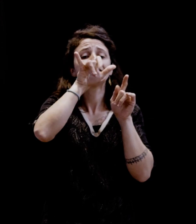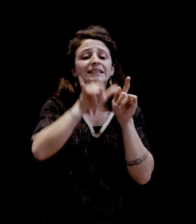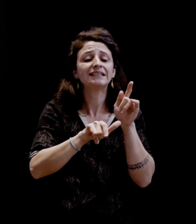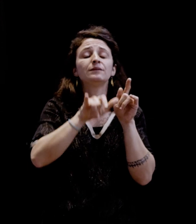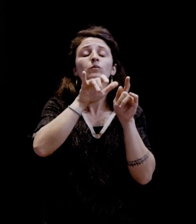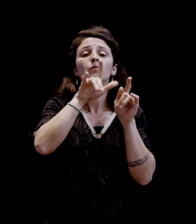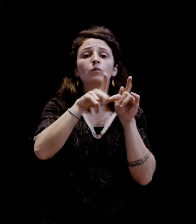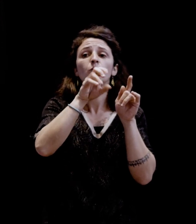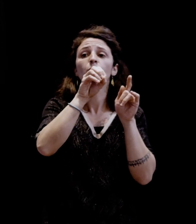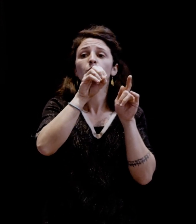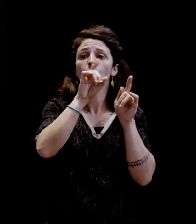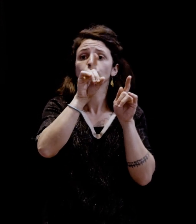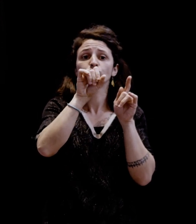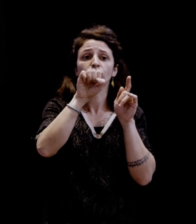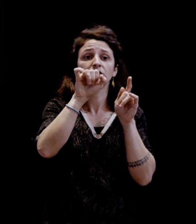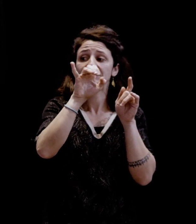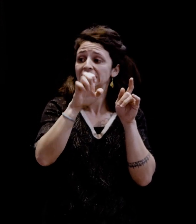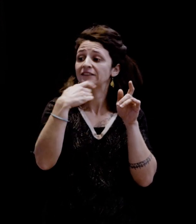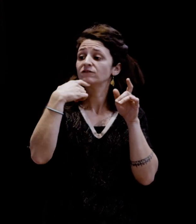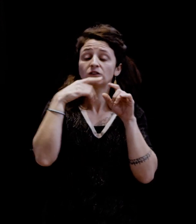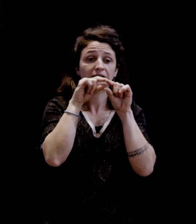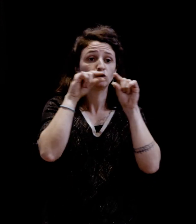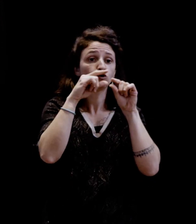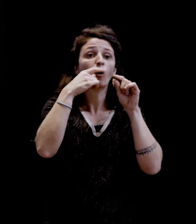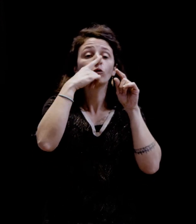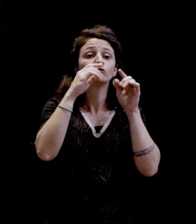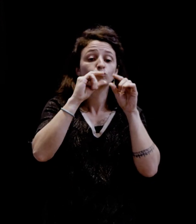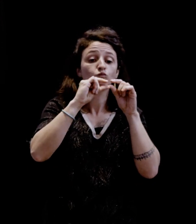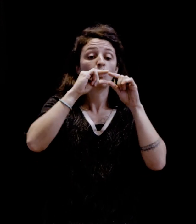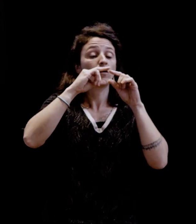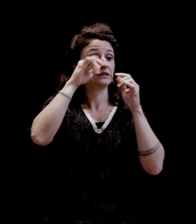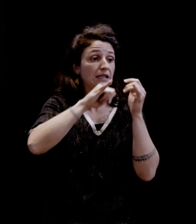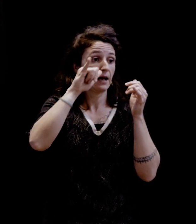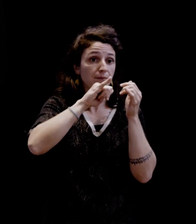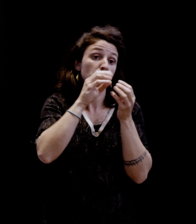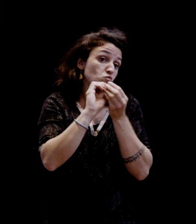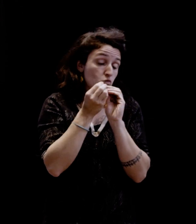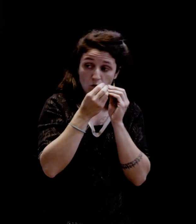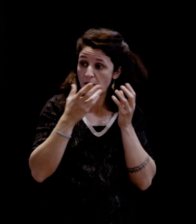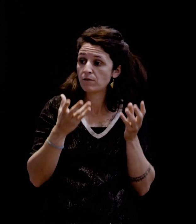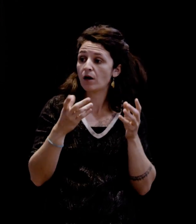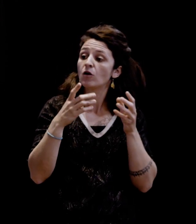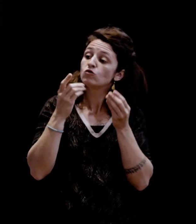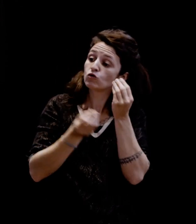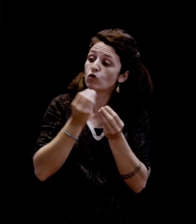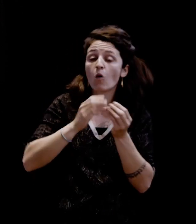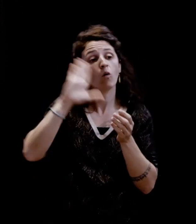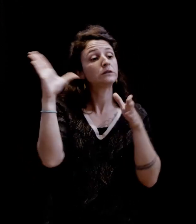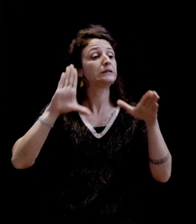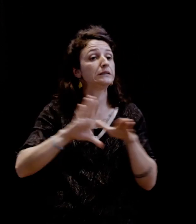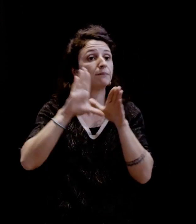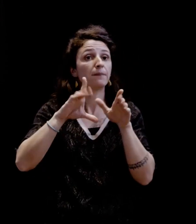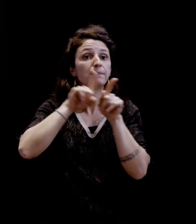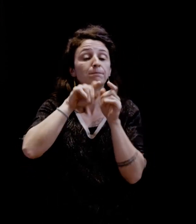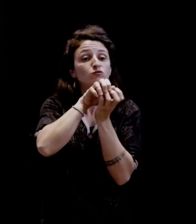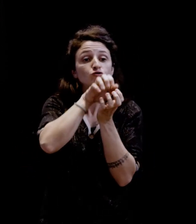agénésies. Agénésie, c'est quand la dent définitive n'a jamais poussé. Et des défauts d'éruption, comme sur cette radio, où les dents ne finissent par ne jamais